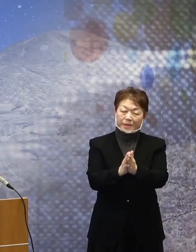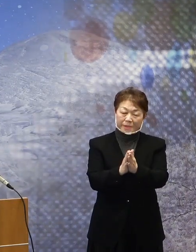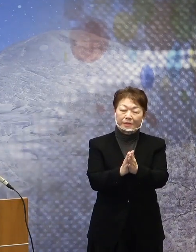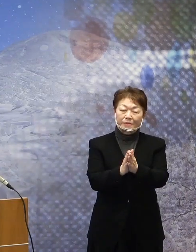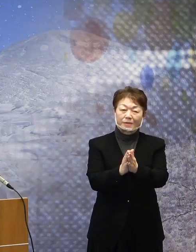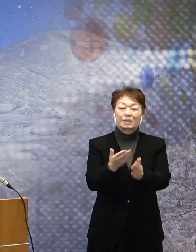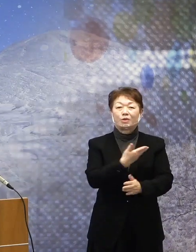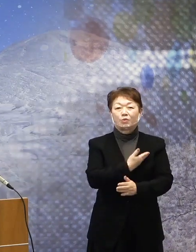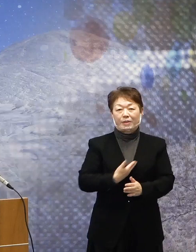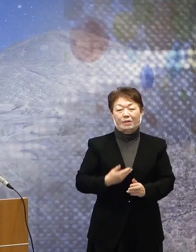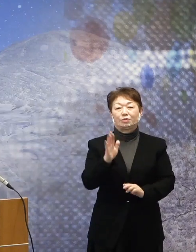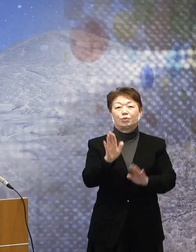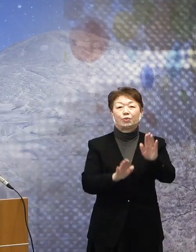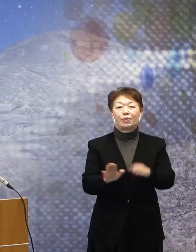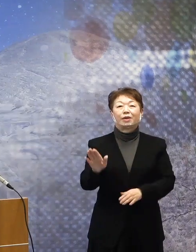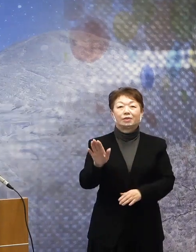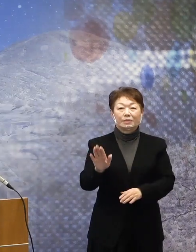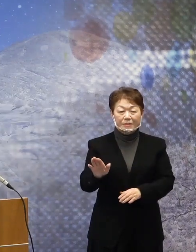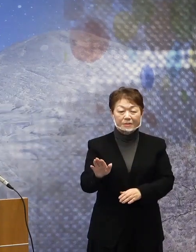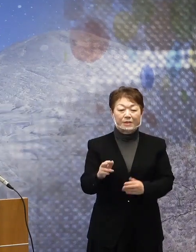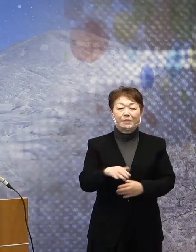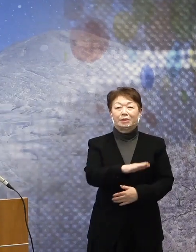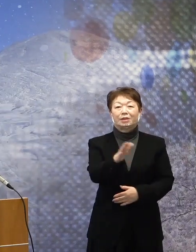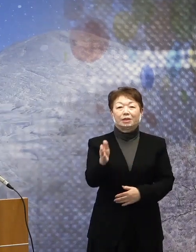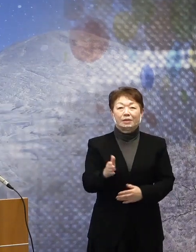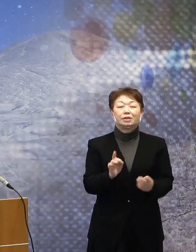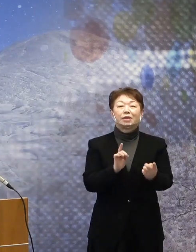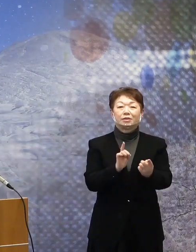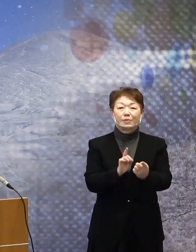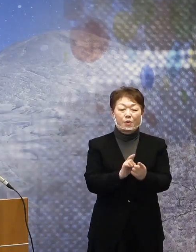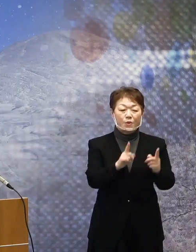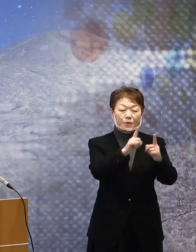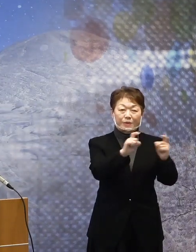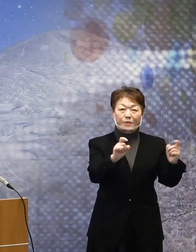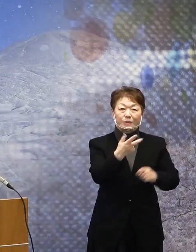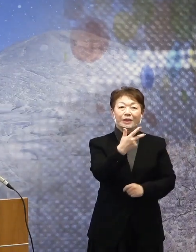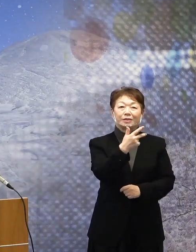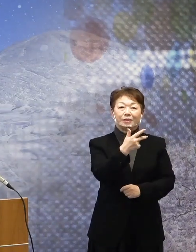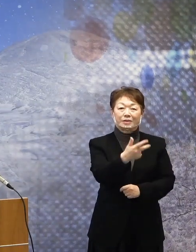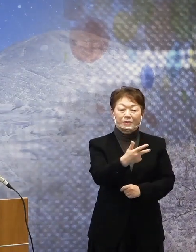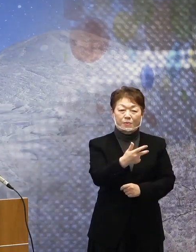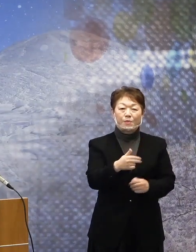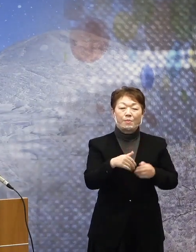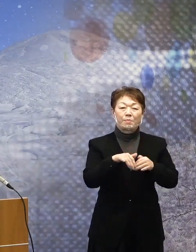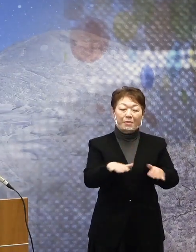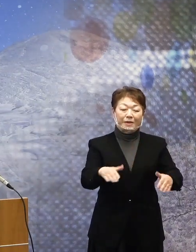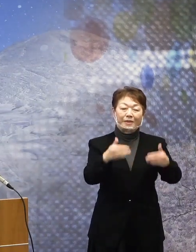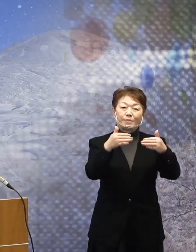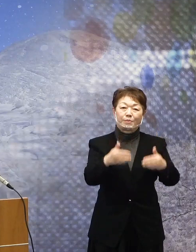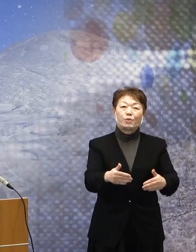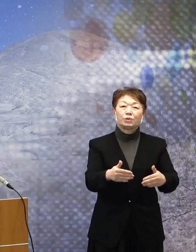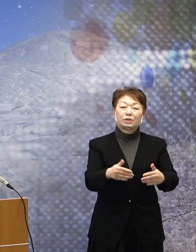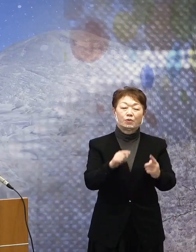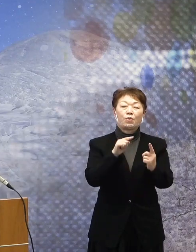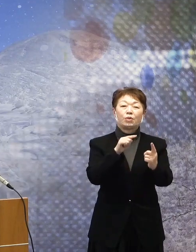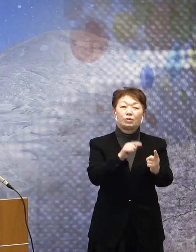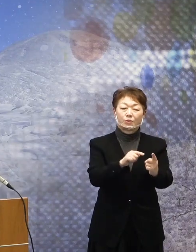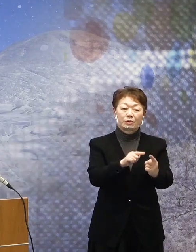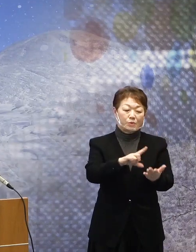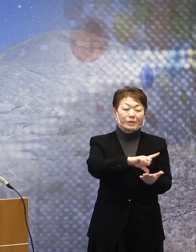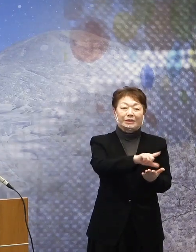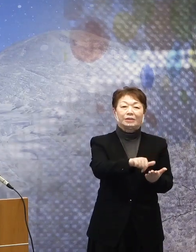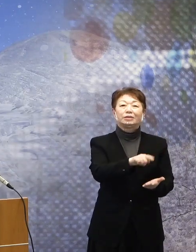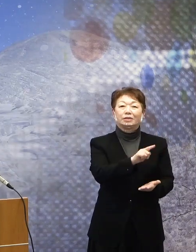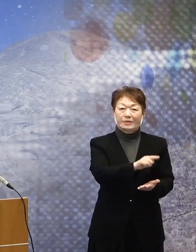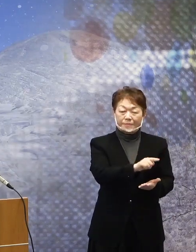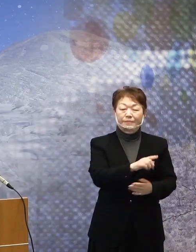。市民の皆様には改めてでありますが、弘前市まん延防止等重点措置の適用地域、